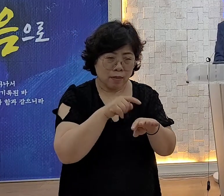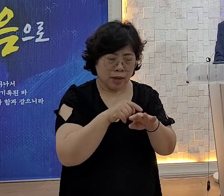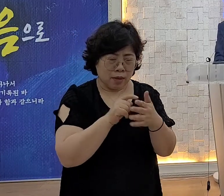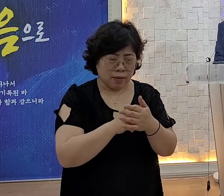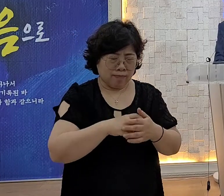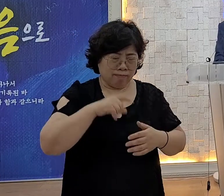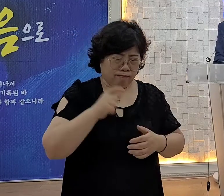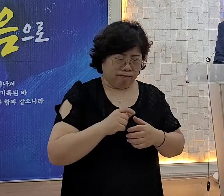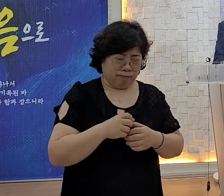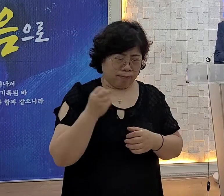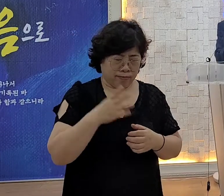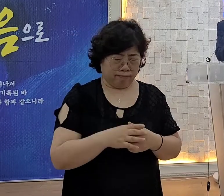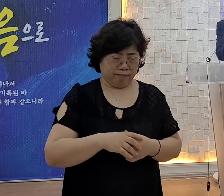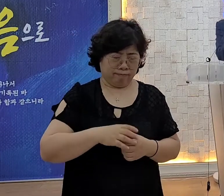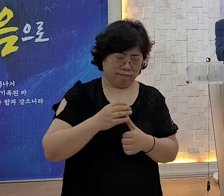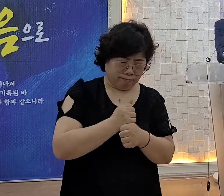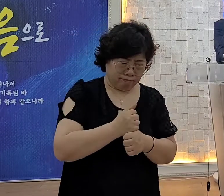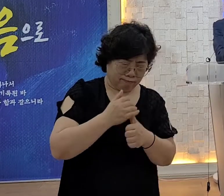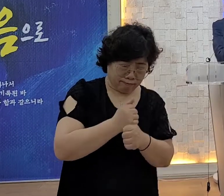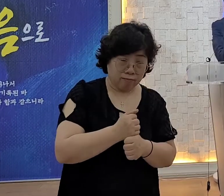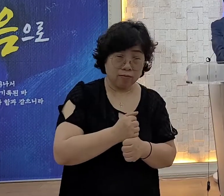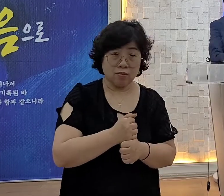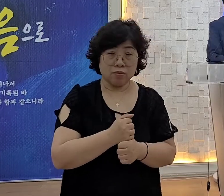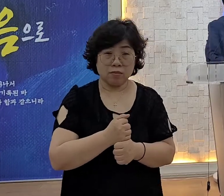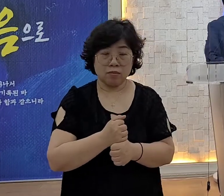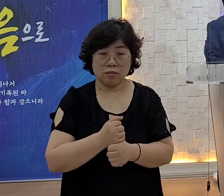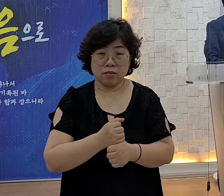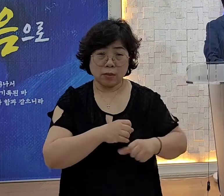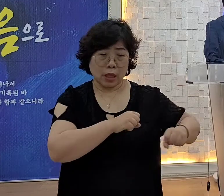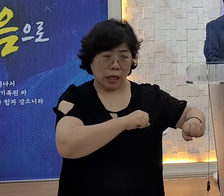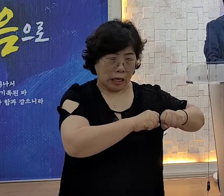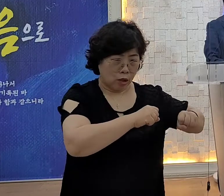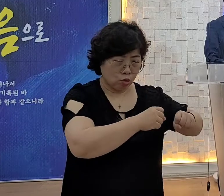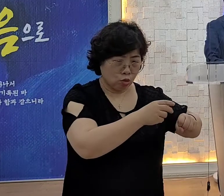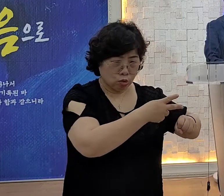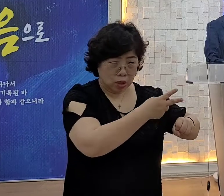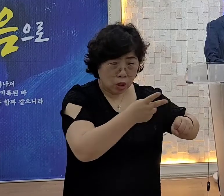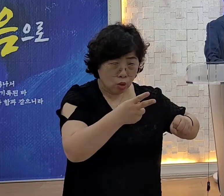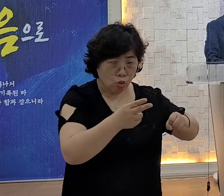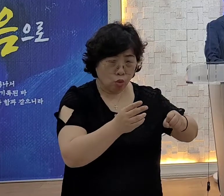쉬워요. 이 행위는 포장합니다. 쉬워요.